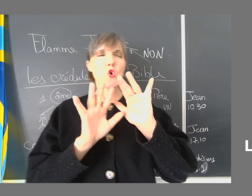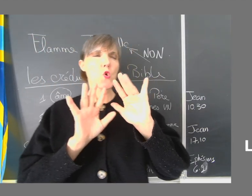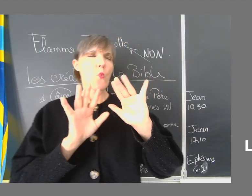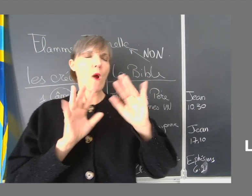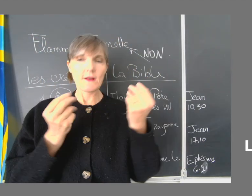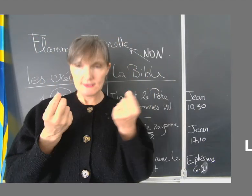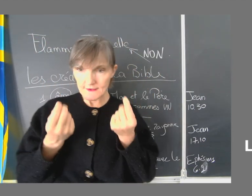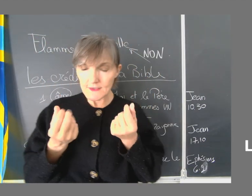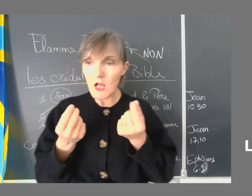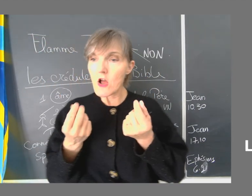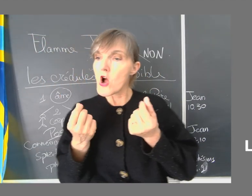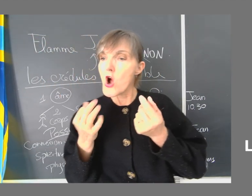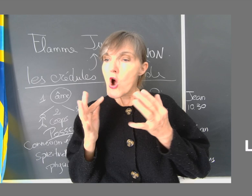gloire qu'est ce que la gloire